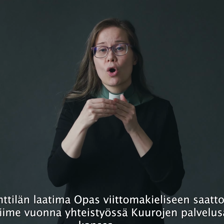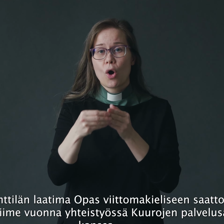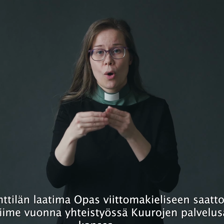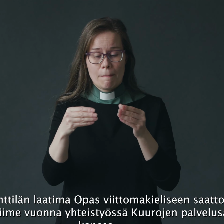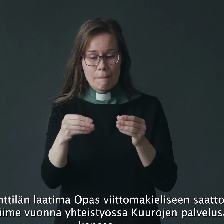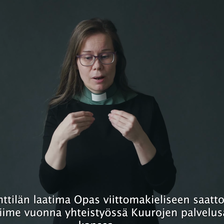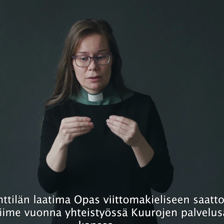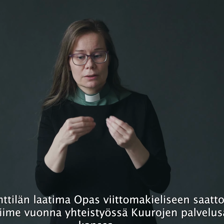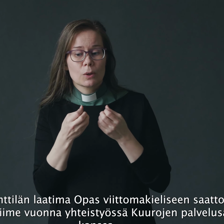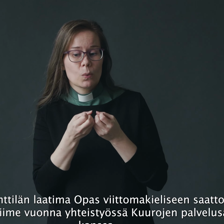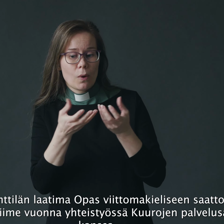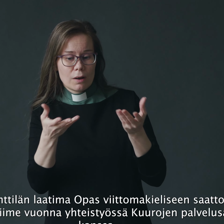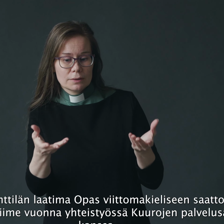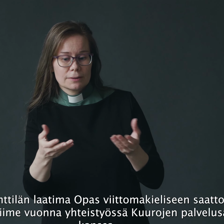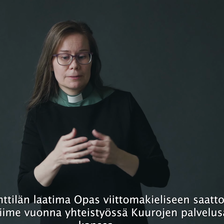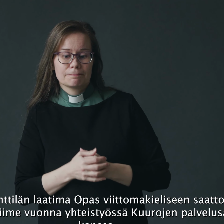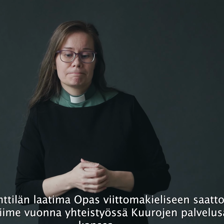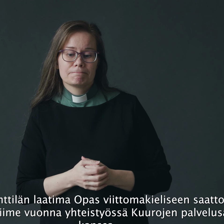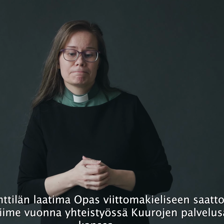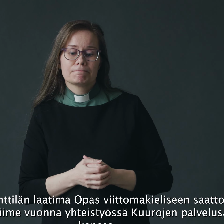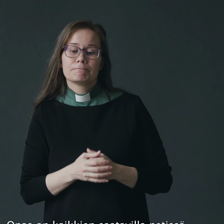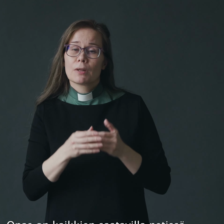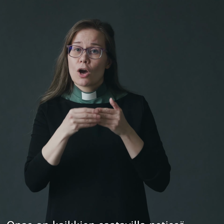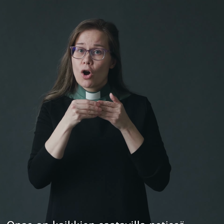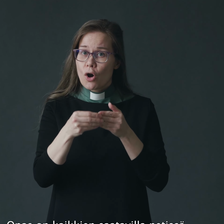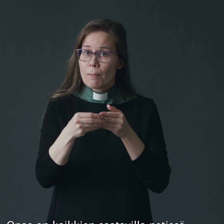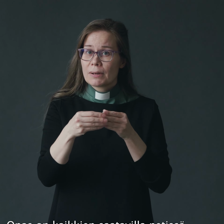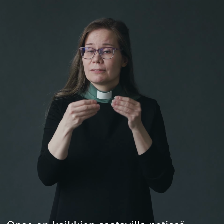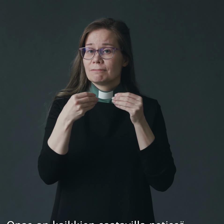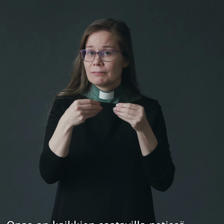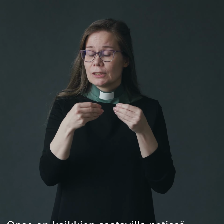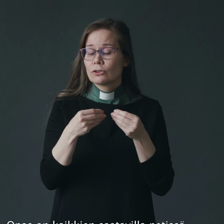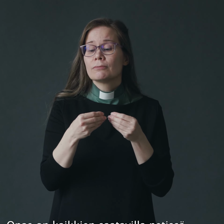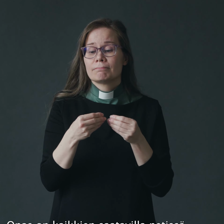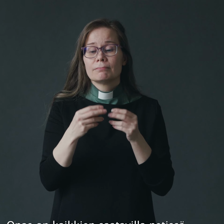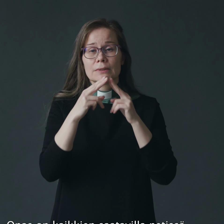palvelusäätiön kanssa. Opas on kaikkien saatavilla netissä.